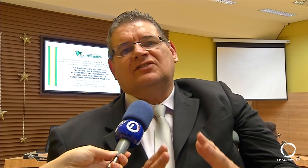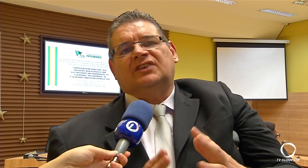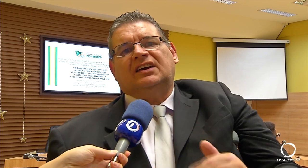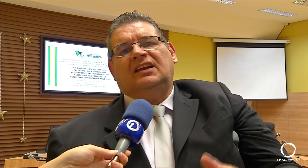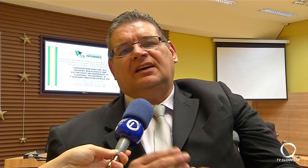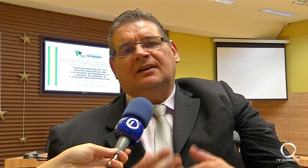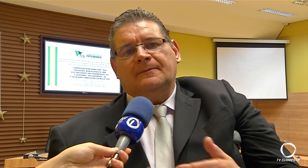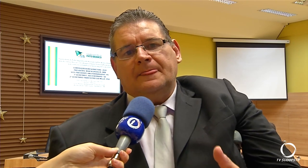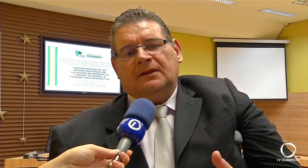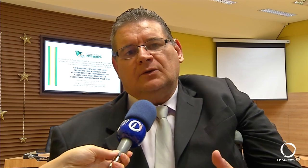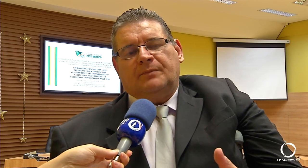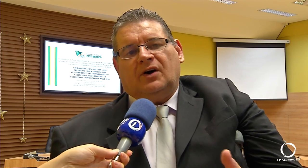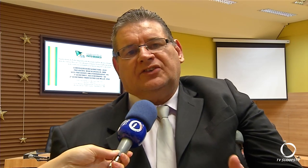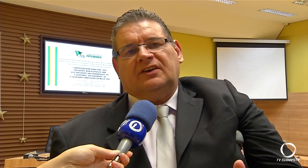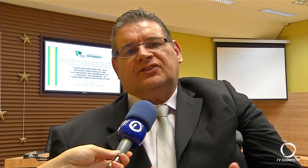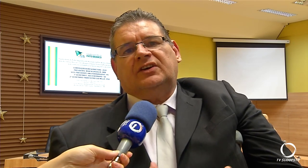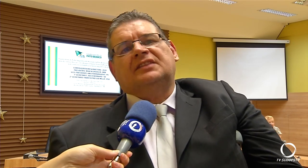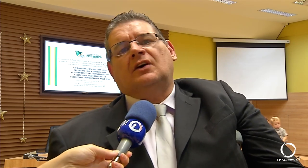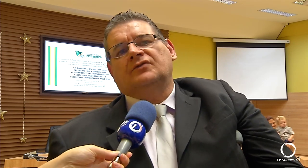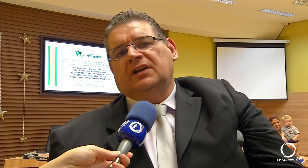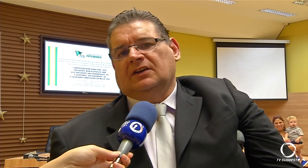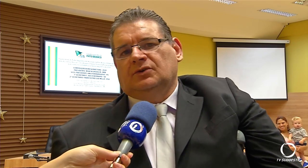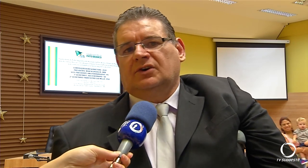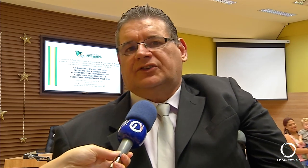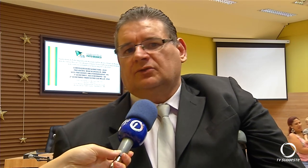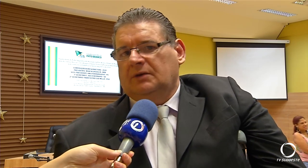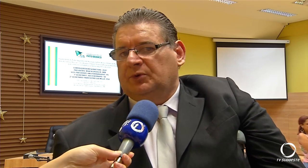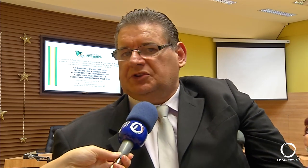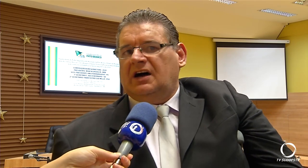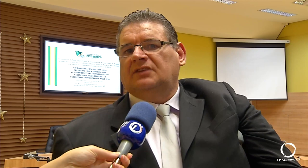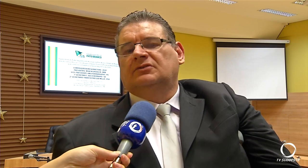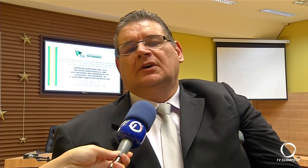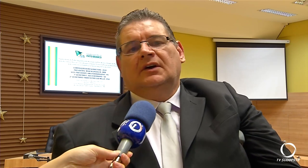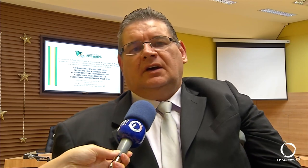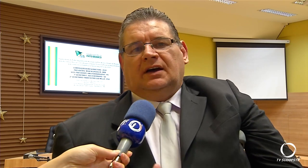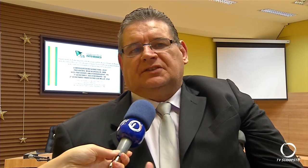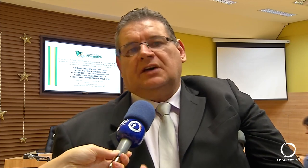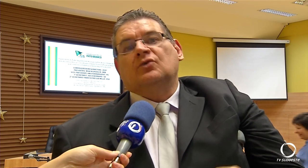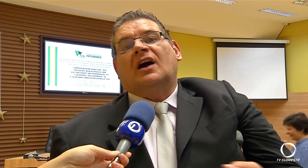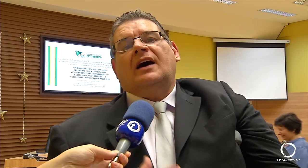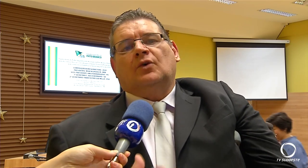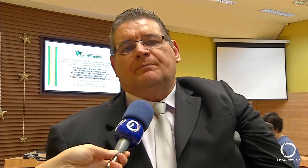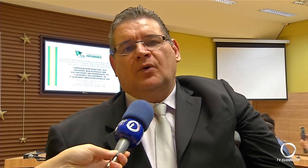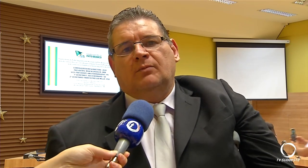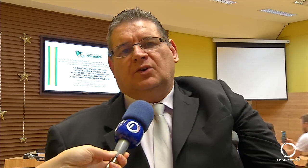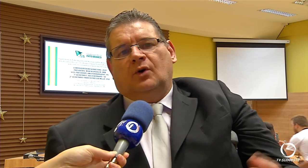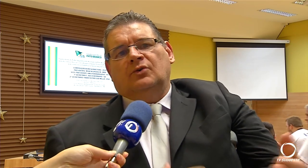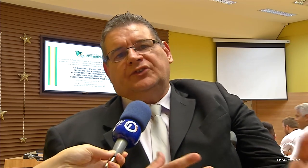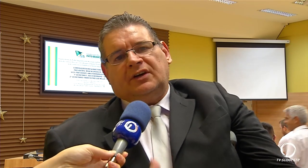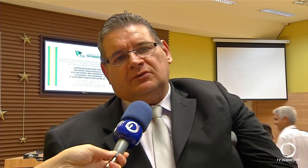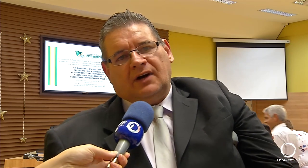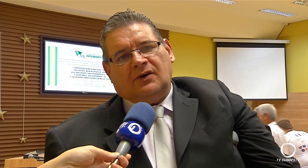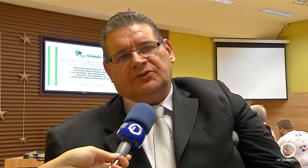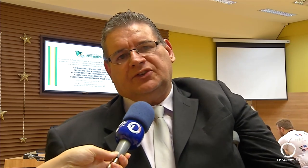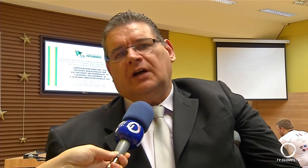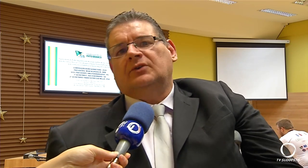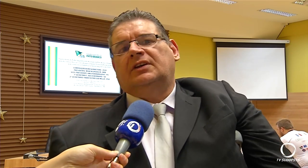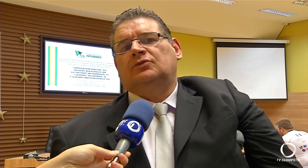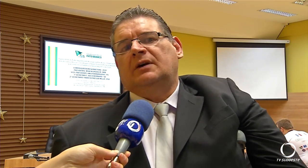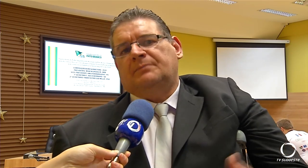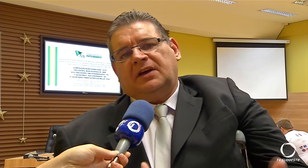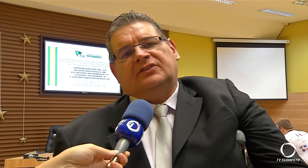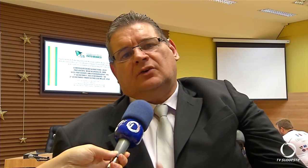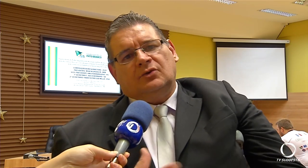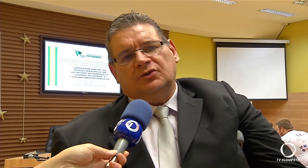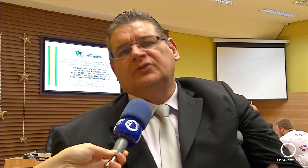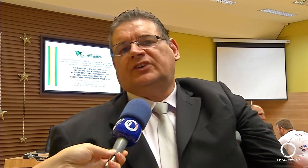isso não quer dizer que ele não possa ser até um vereador, ser um deputado, ter um cargo público ou ser um alto escalão